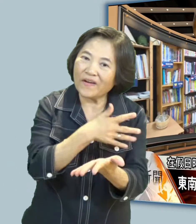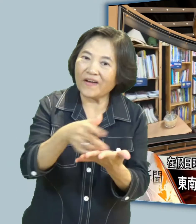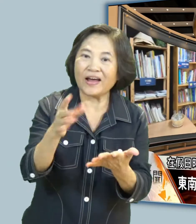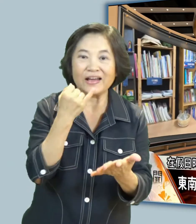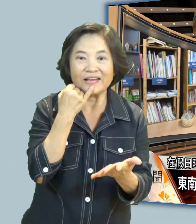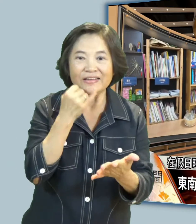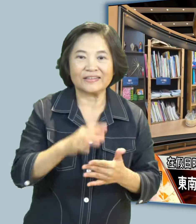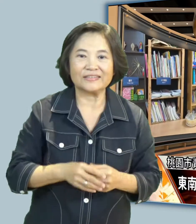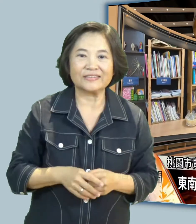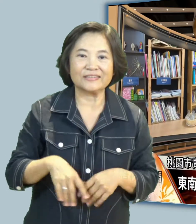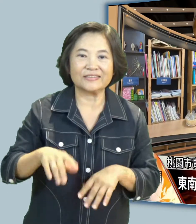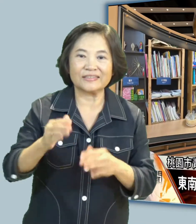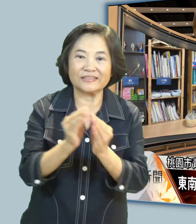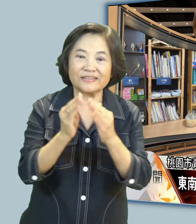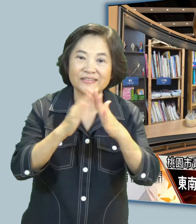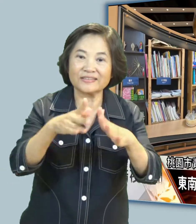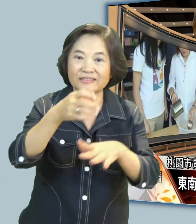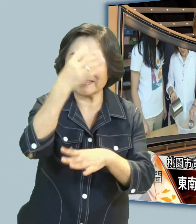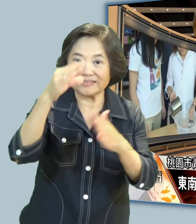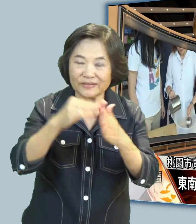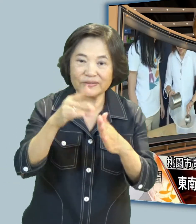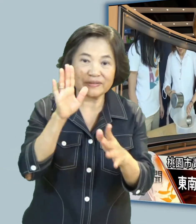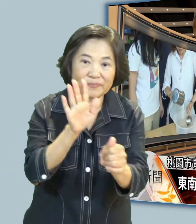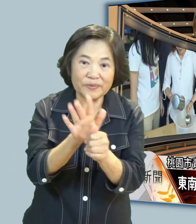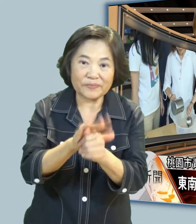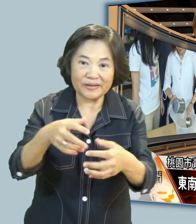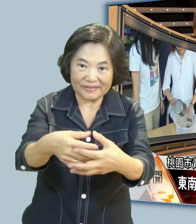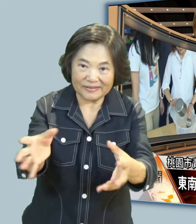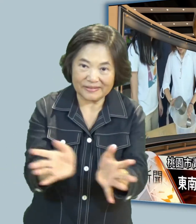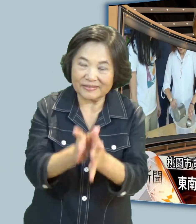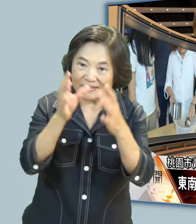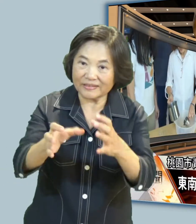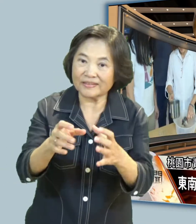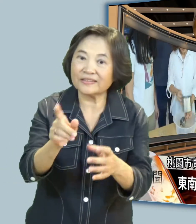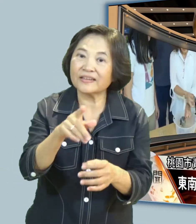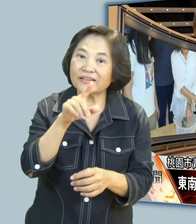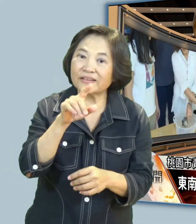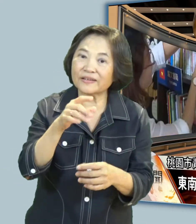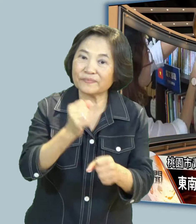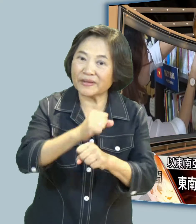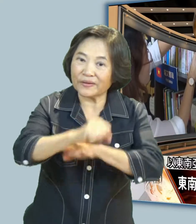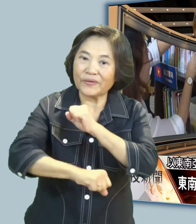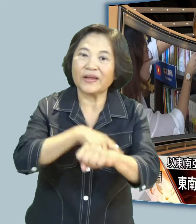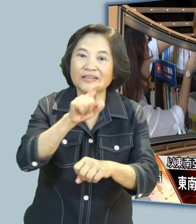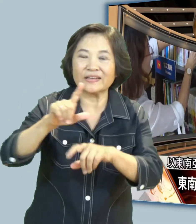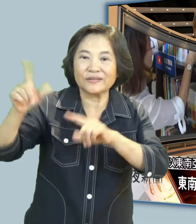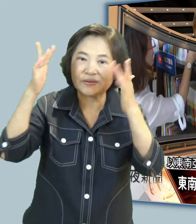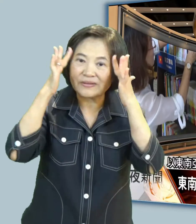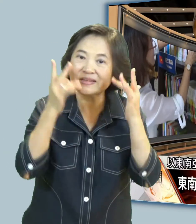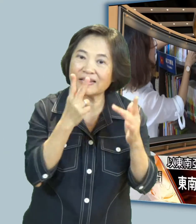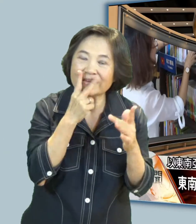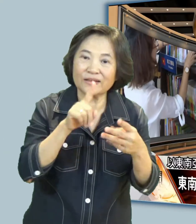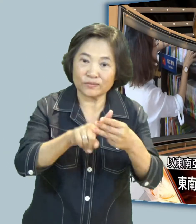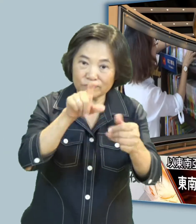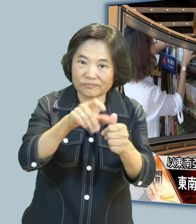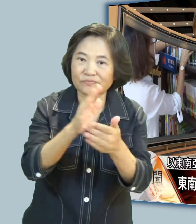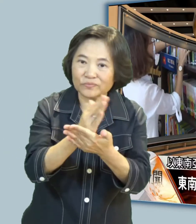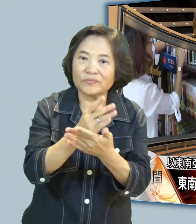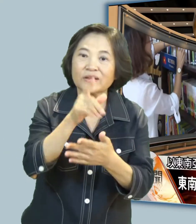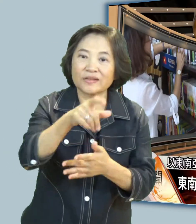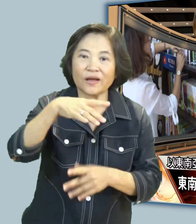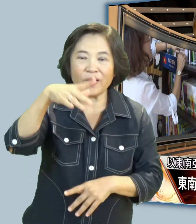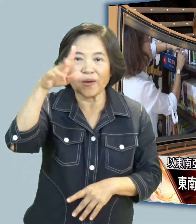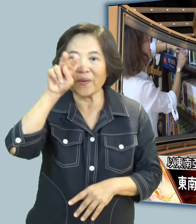有韩嘅政策，桃园市强人桥斧头菜铁嘅强村嘅团队，系用东南亚主题书